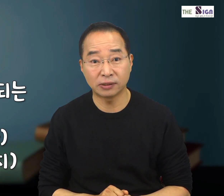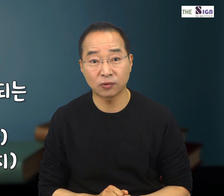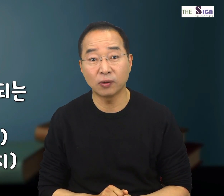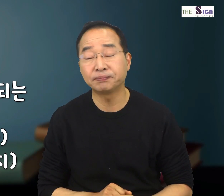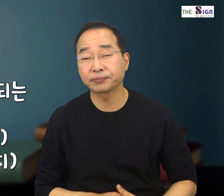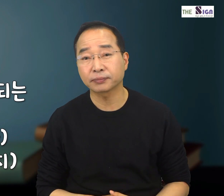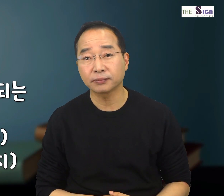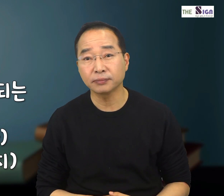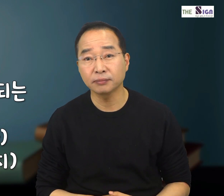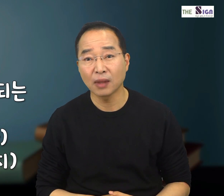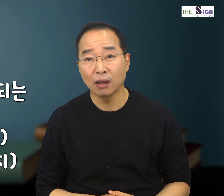쓰고,